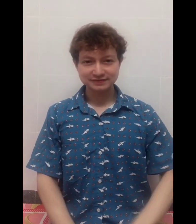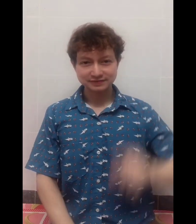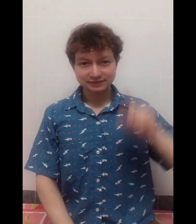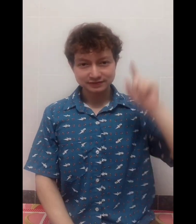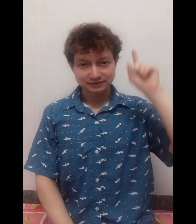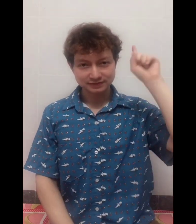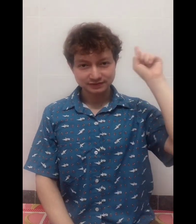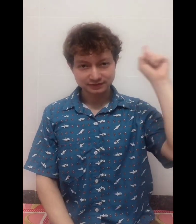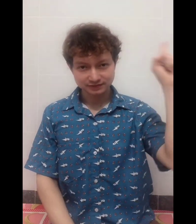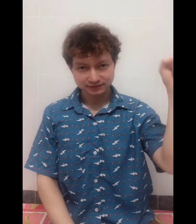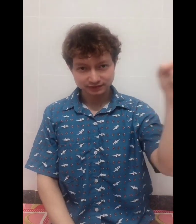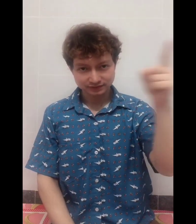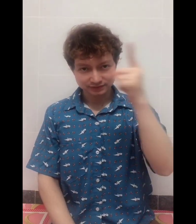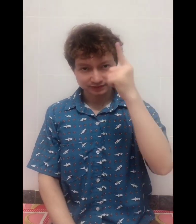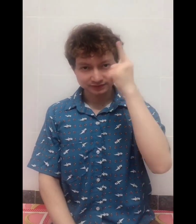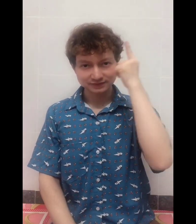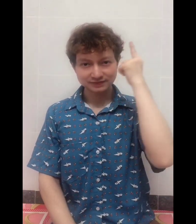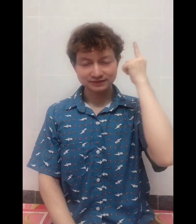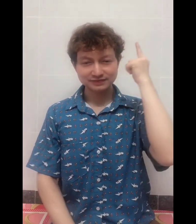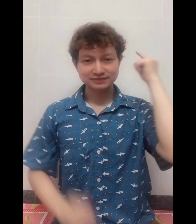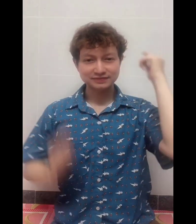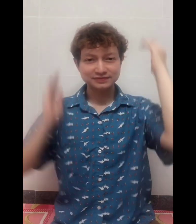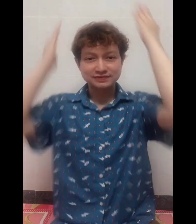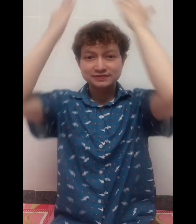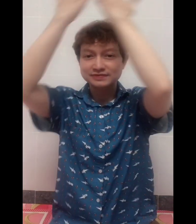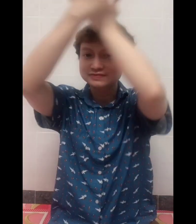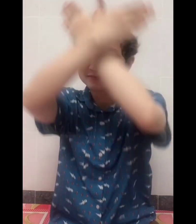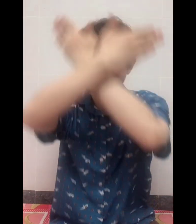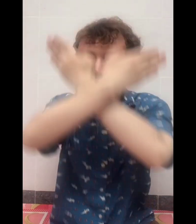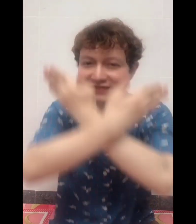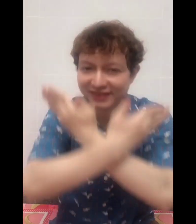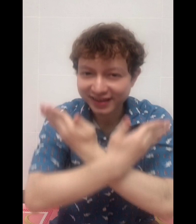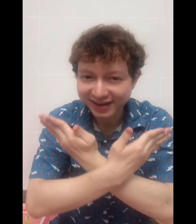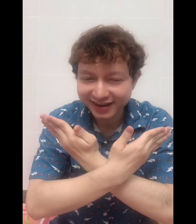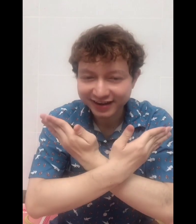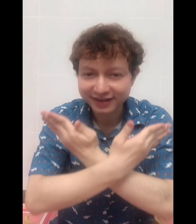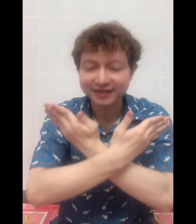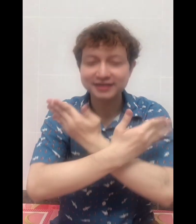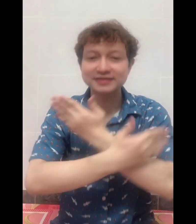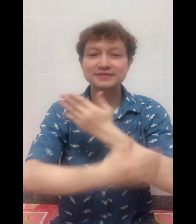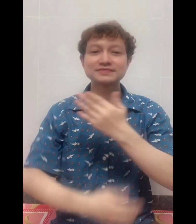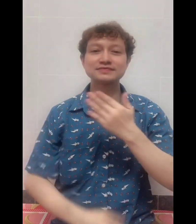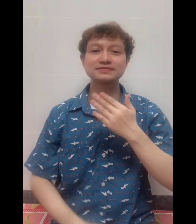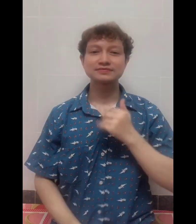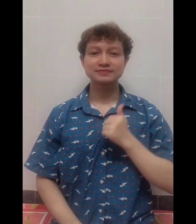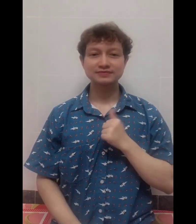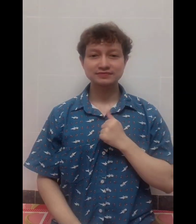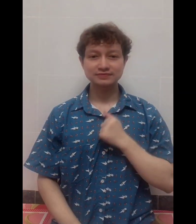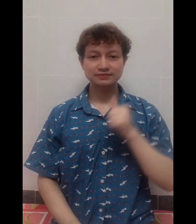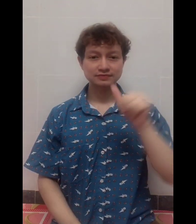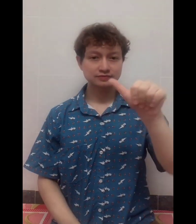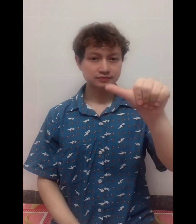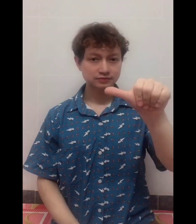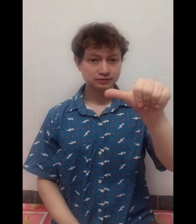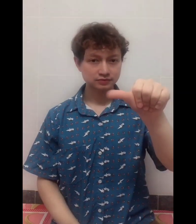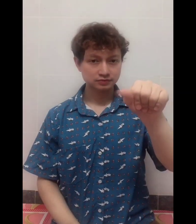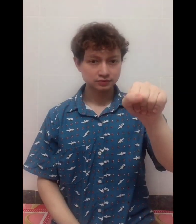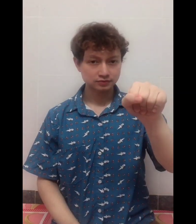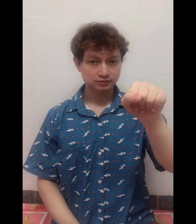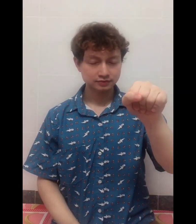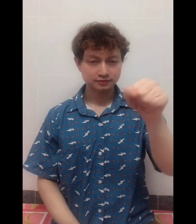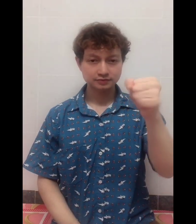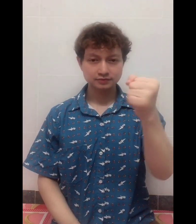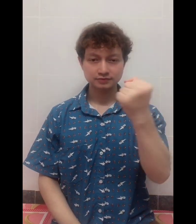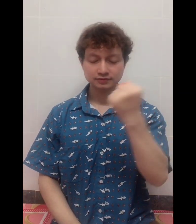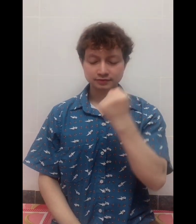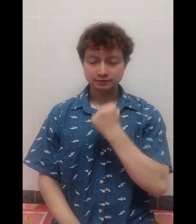xuống along, các bạn quay một vòng in your dark, các bạn che mắt lại. I'm sorry, nhớ là